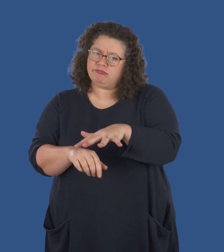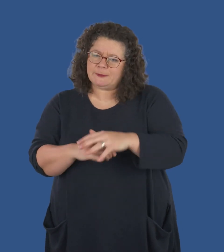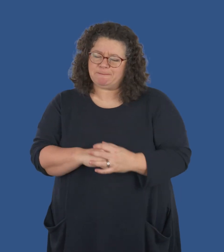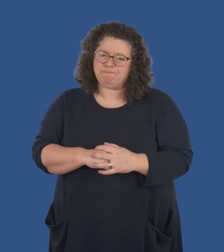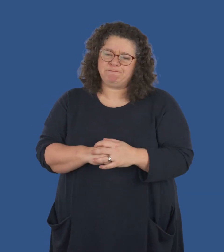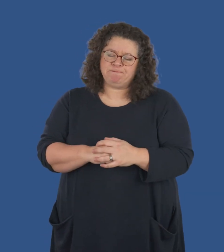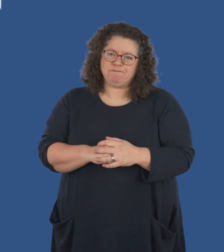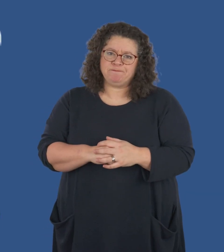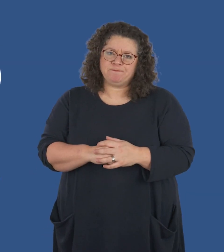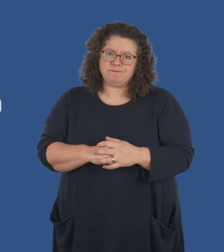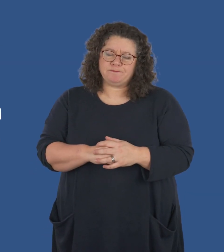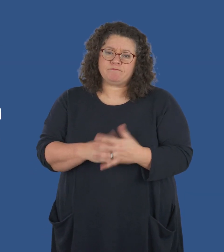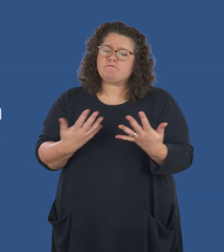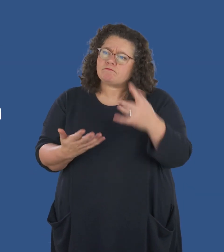mae penderfyniadau'n cael ei gwneud?